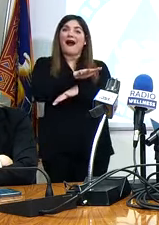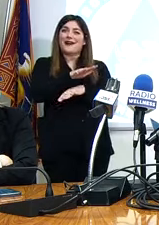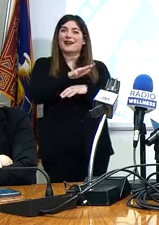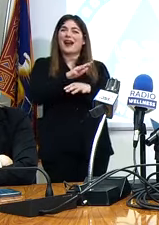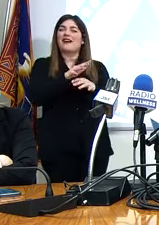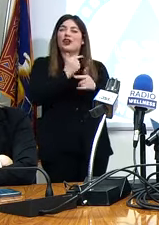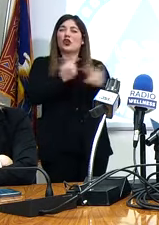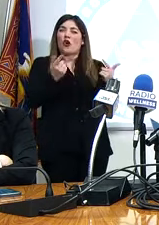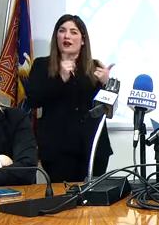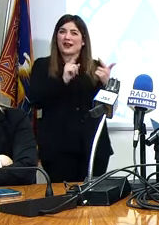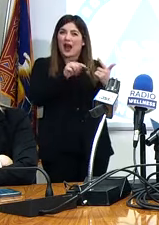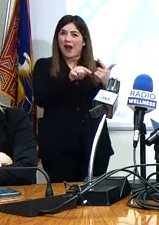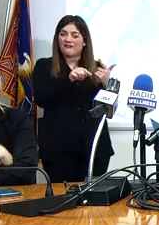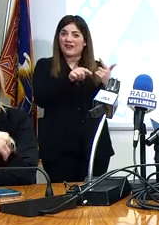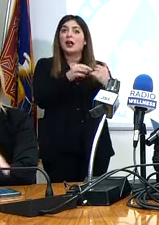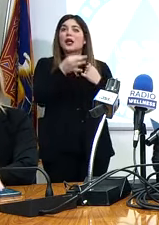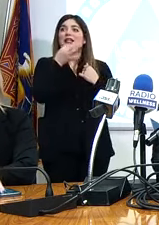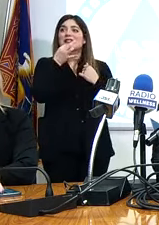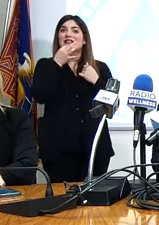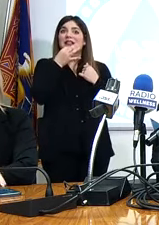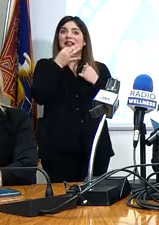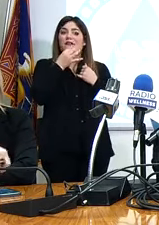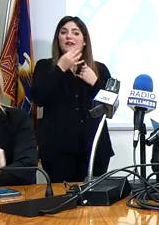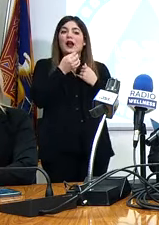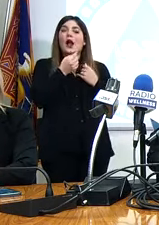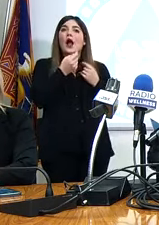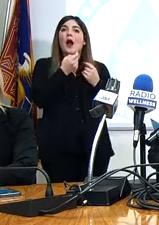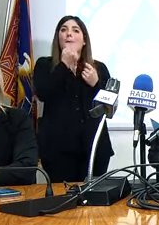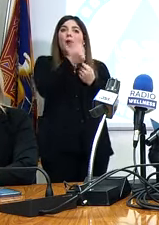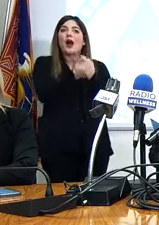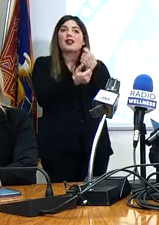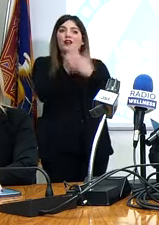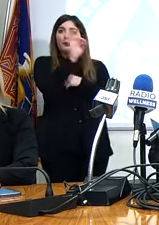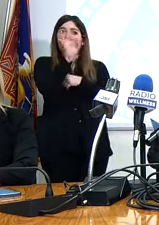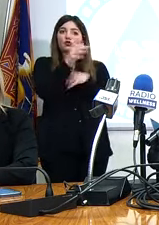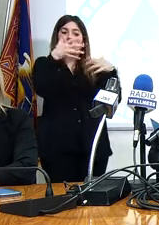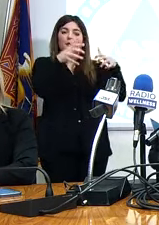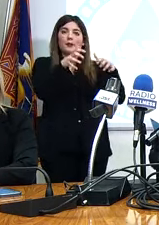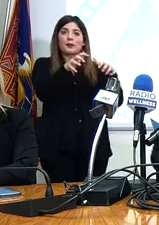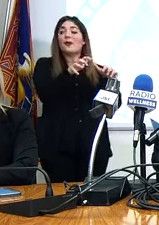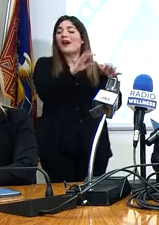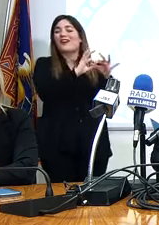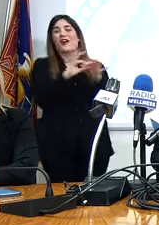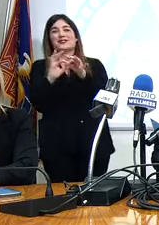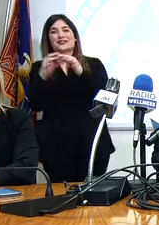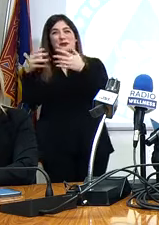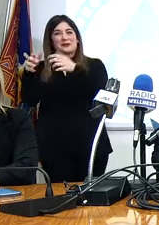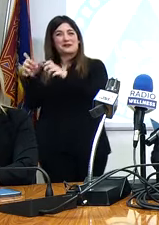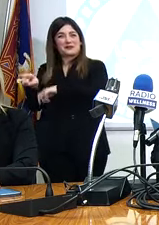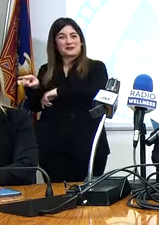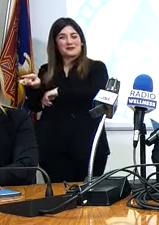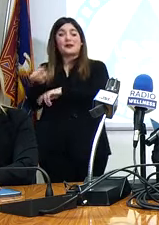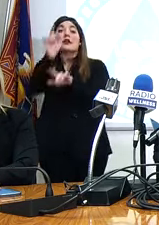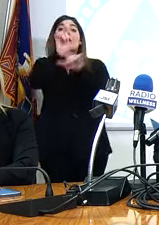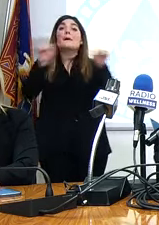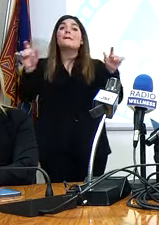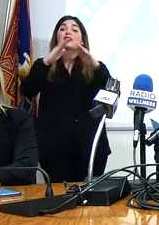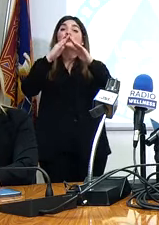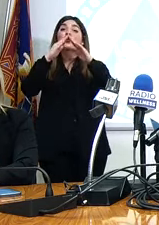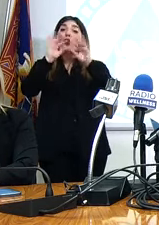pazienti dell'area non critica finirà in terapia intensiva. Dei curati a domicilio abbiamo più di 3.000